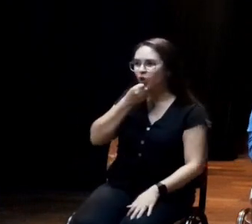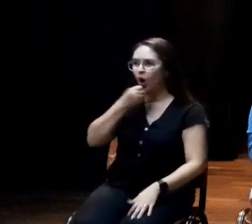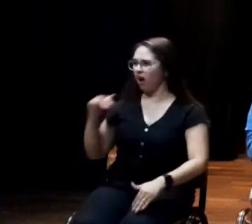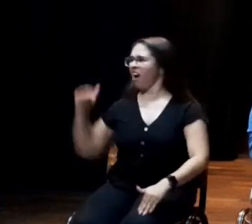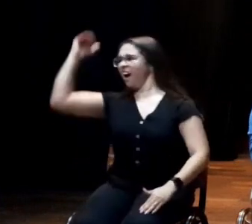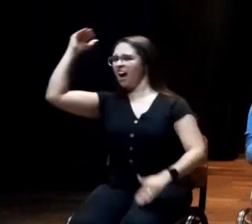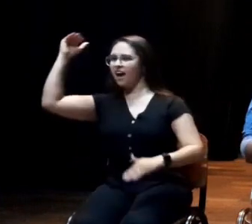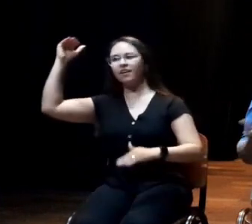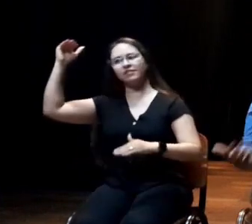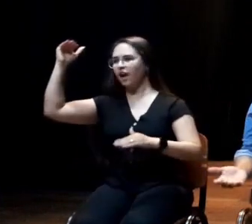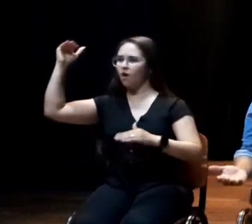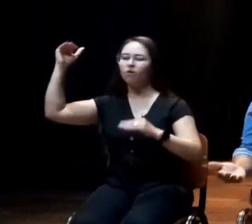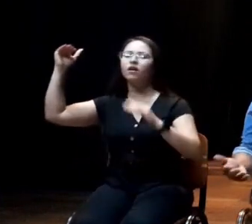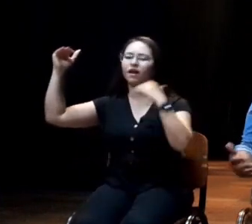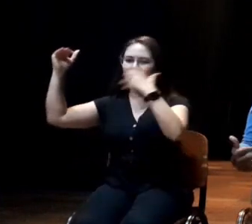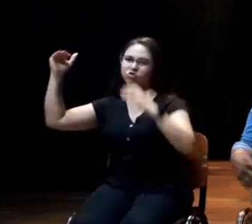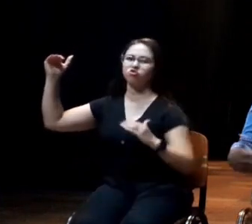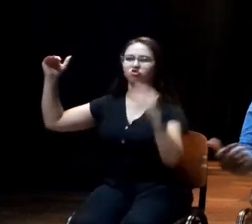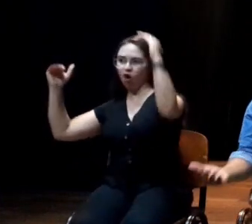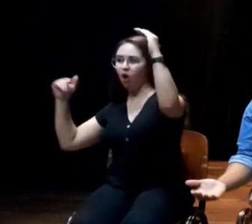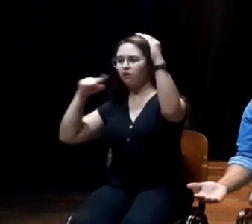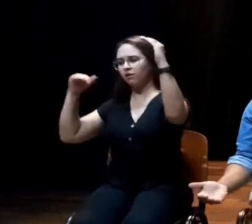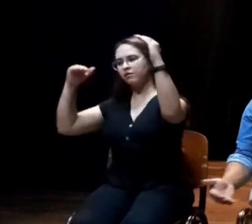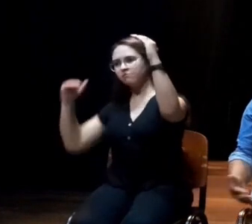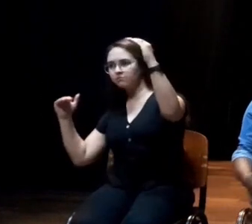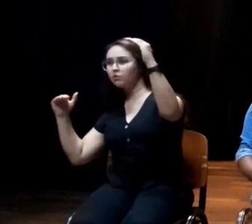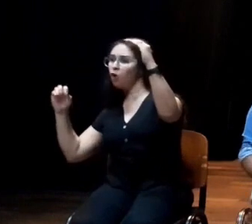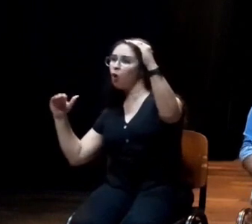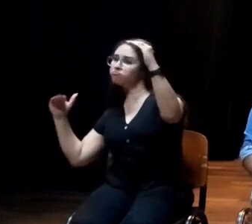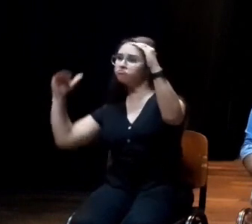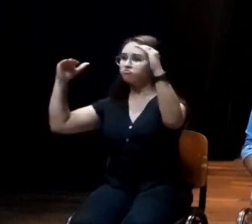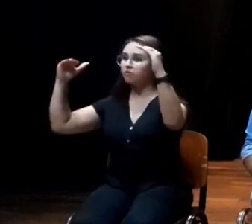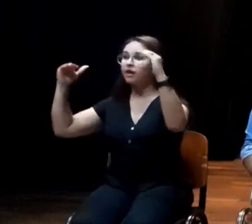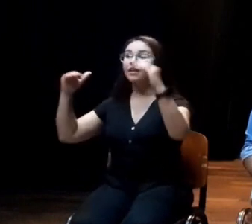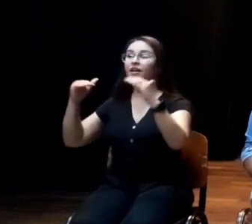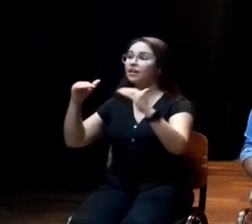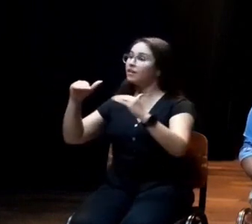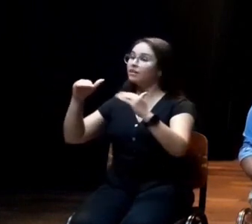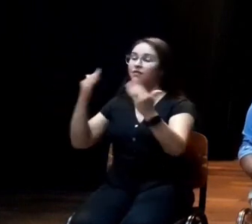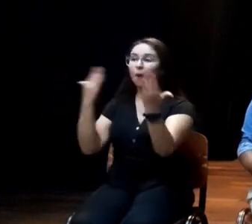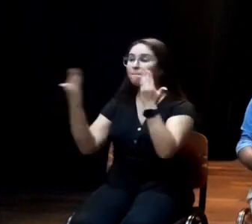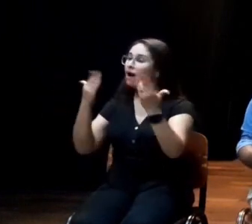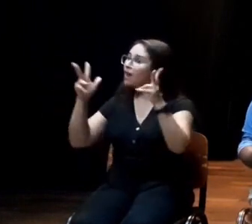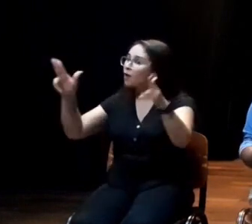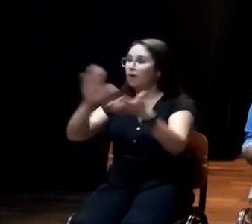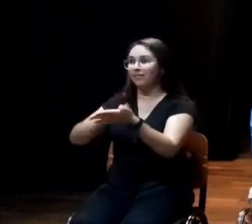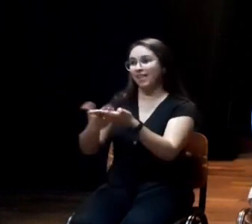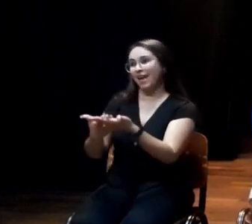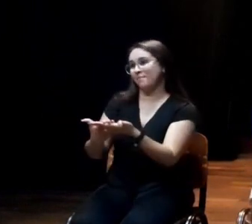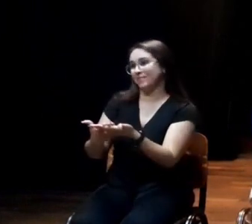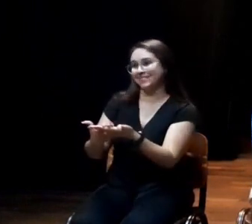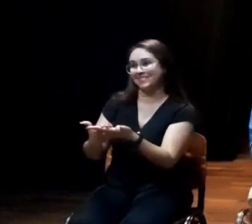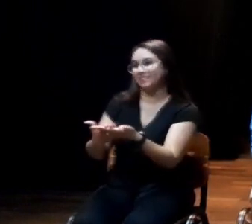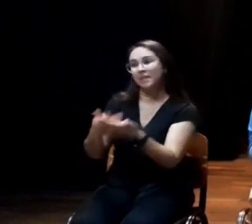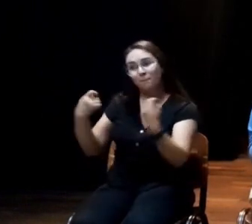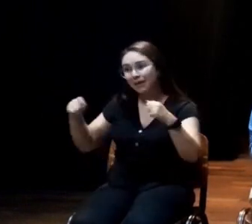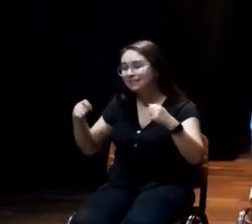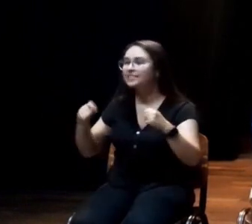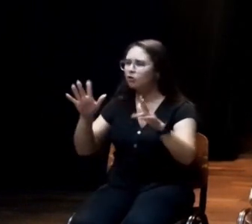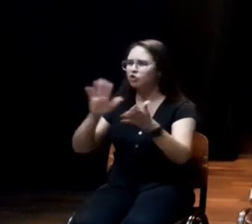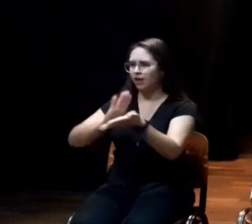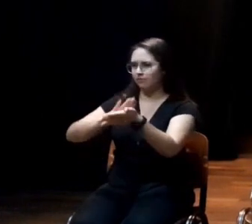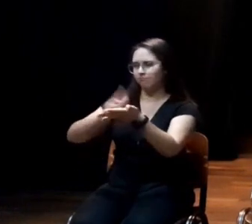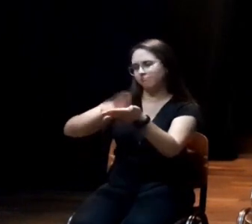estar a serviço daquele cantor, daquela apresentação. Eu já traduzi muito show em